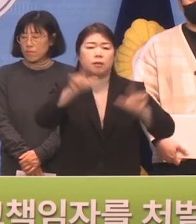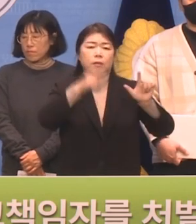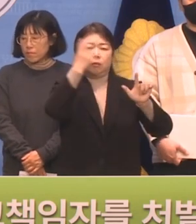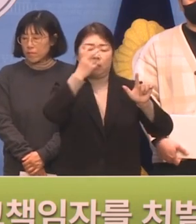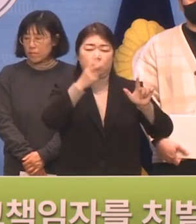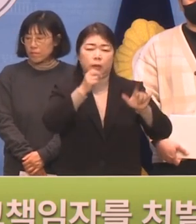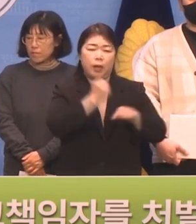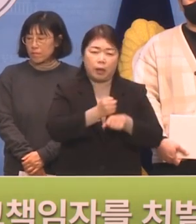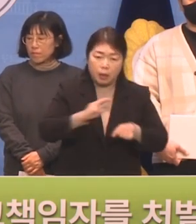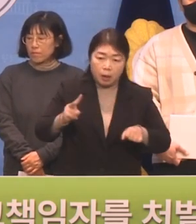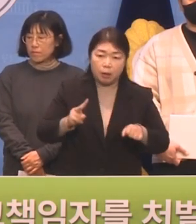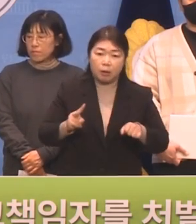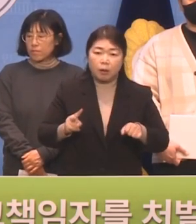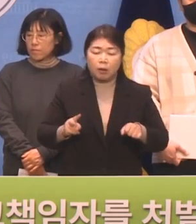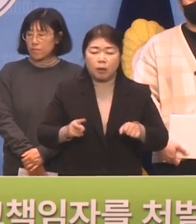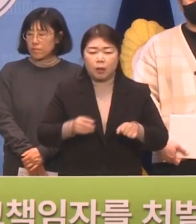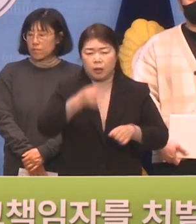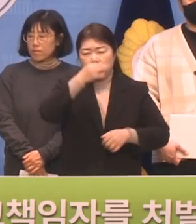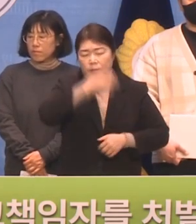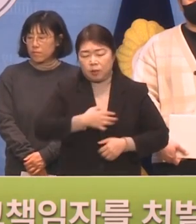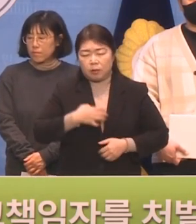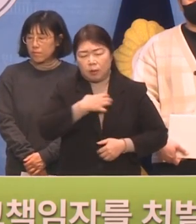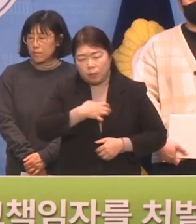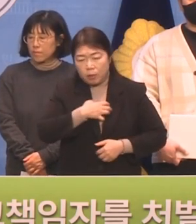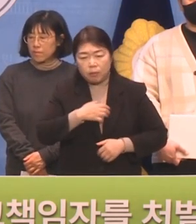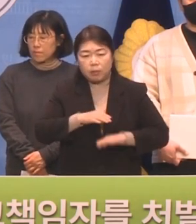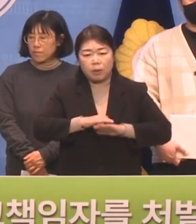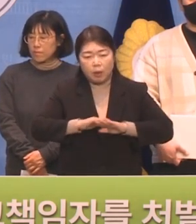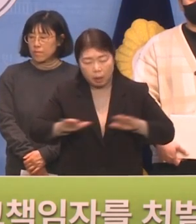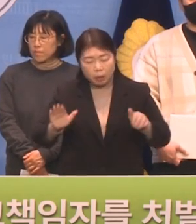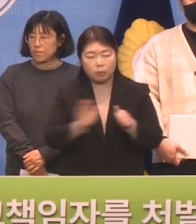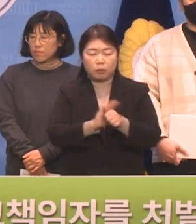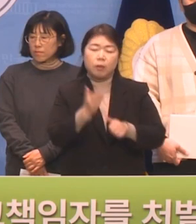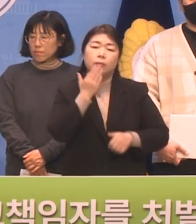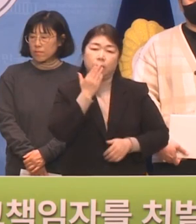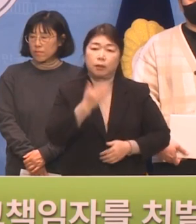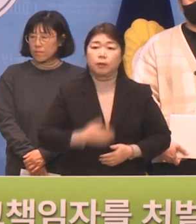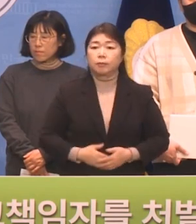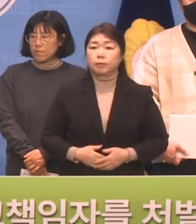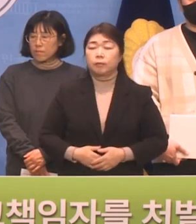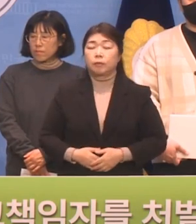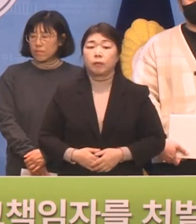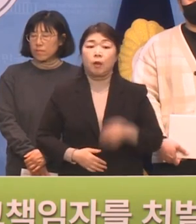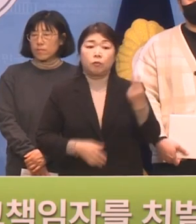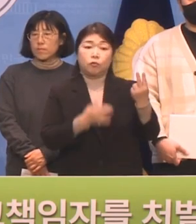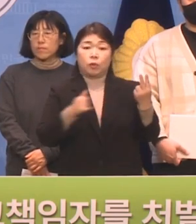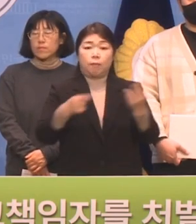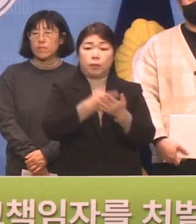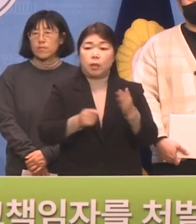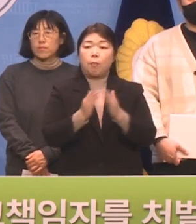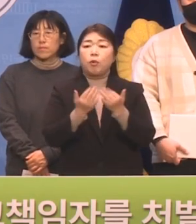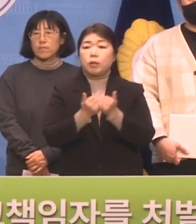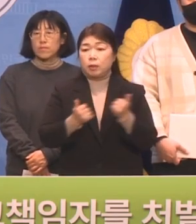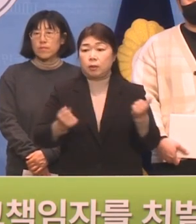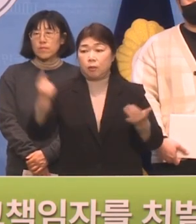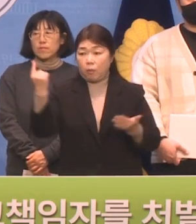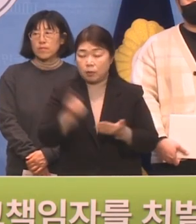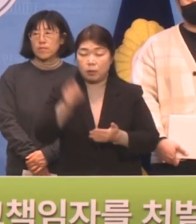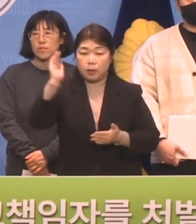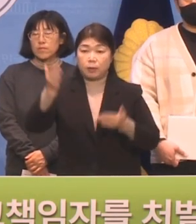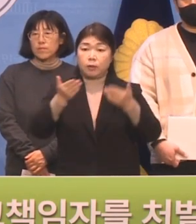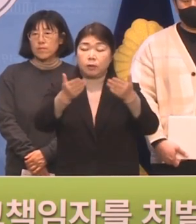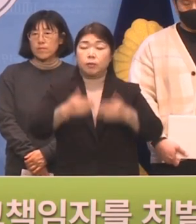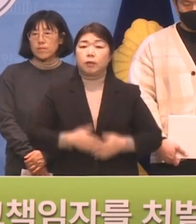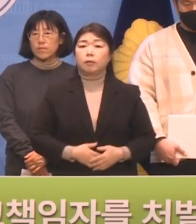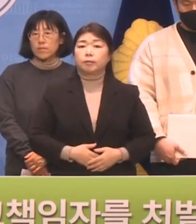저희는 생각을 하고 있고요. 누구보다 아픈 시간을 보내고 계실 두 분의 피해 당사자들의 발언을